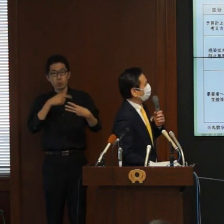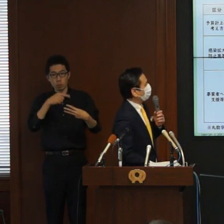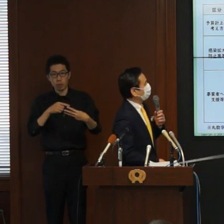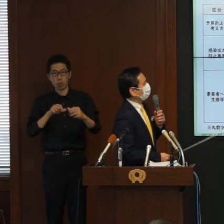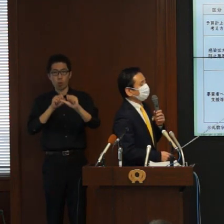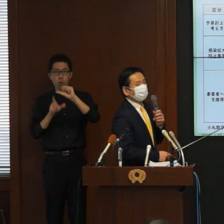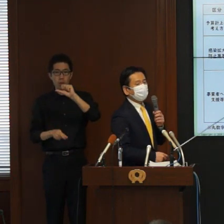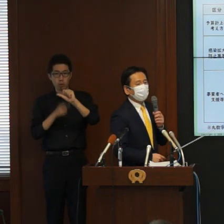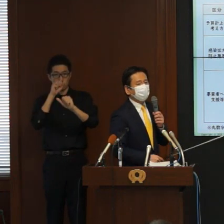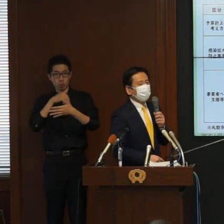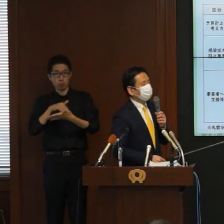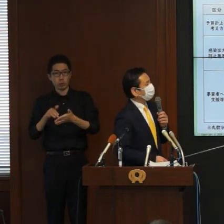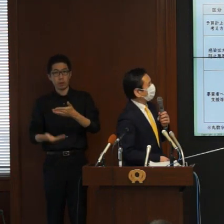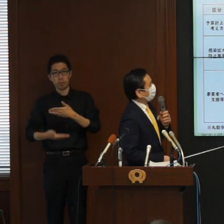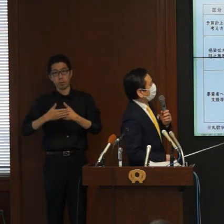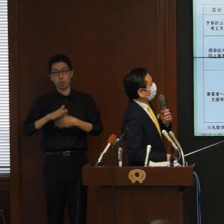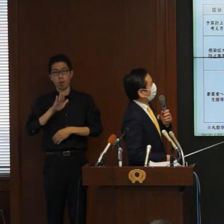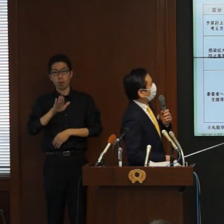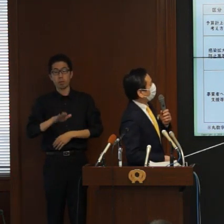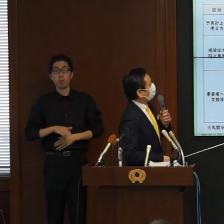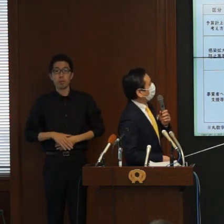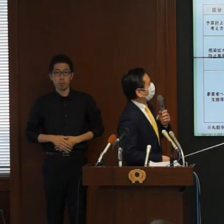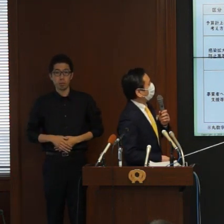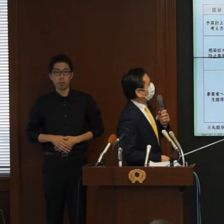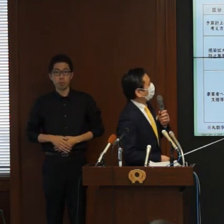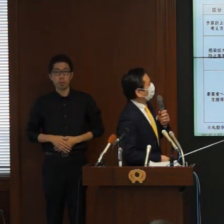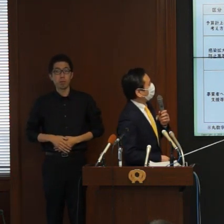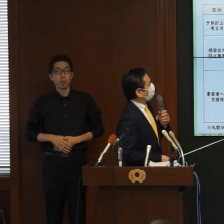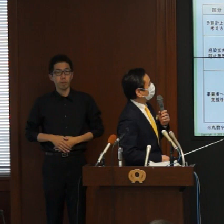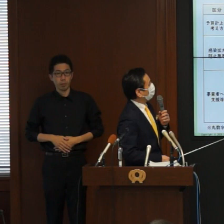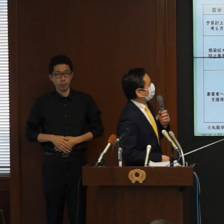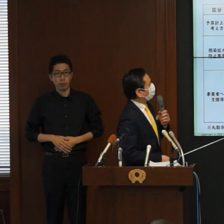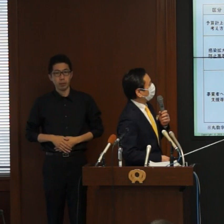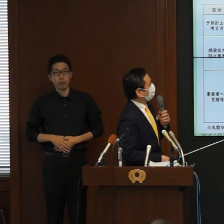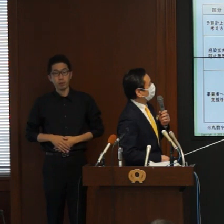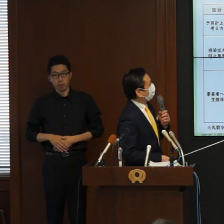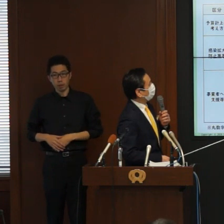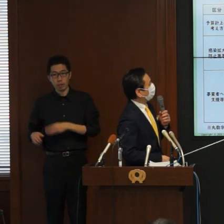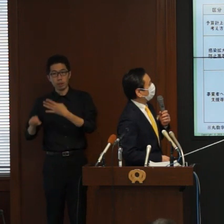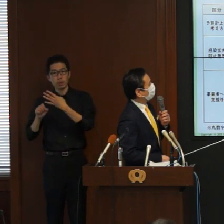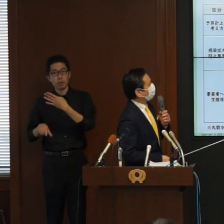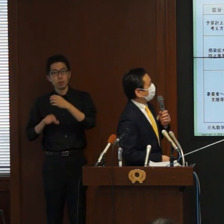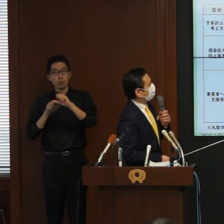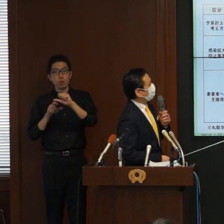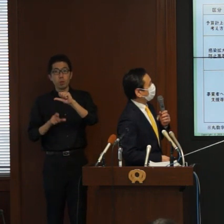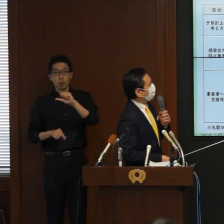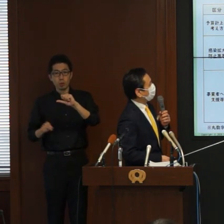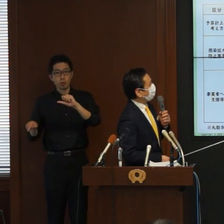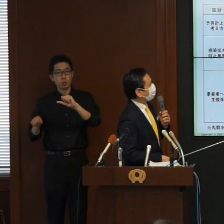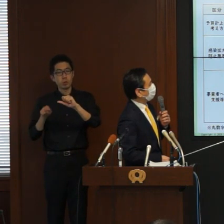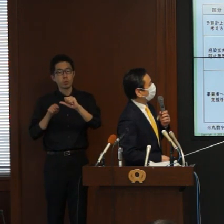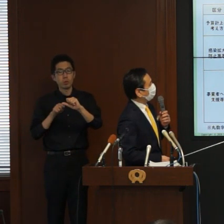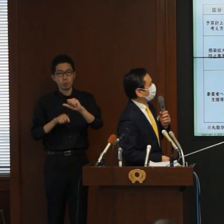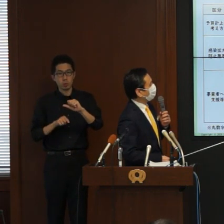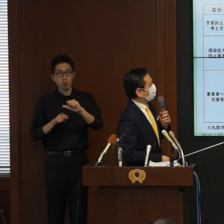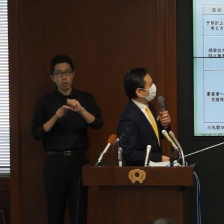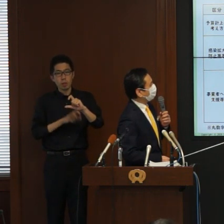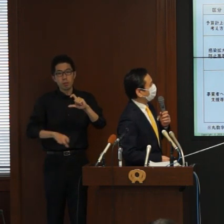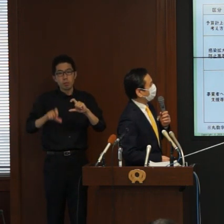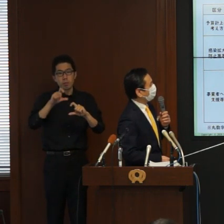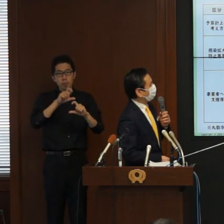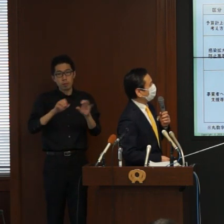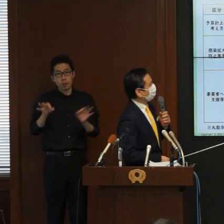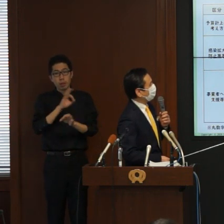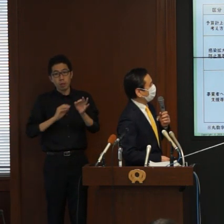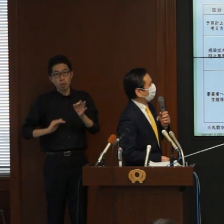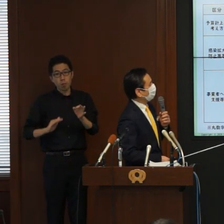ただいております。でさらに、今回間に合わなかったものだとか、さらに経済活動の V 字回復